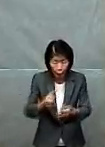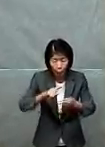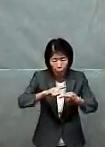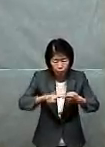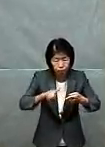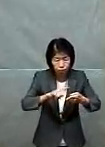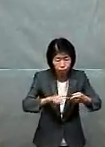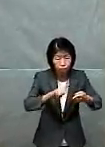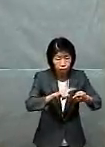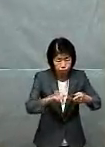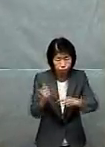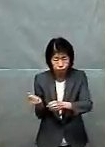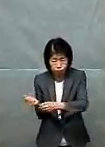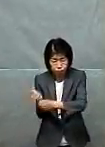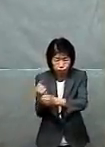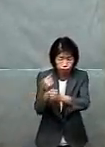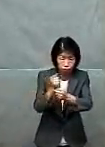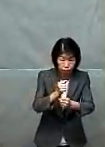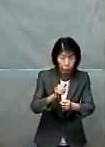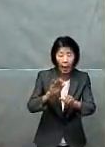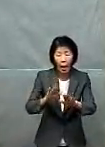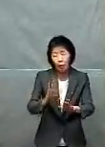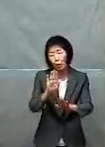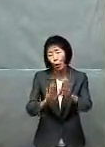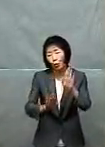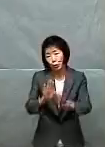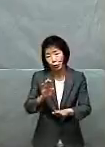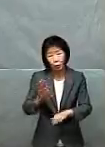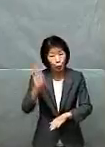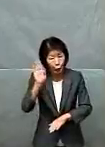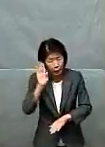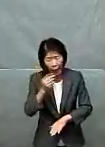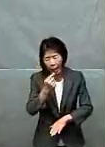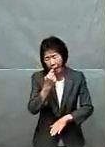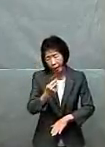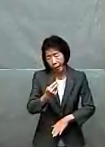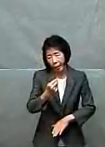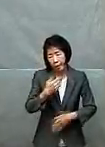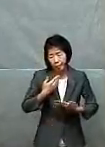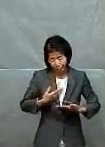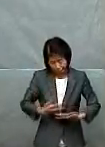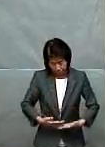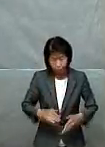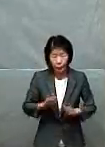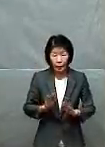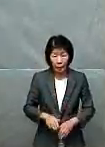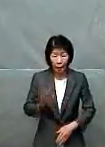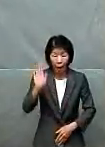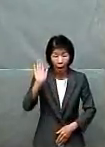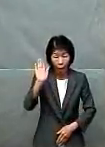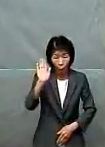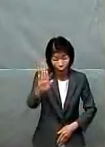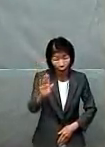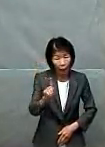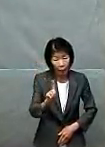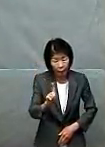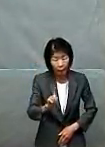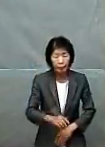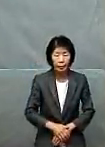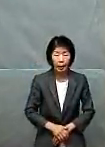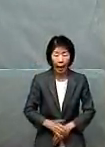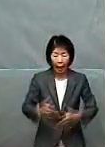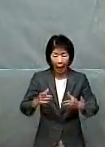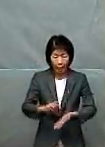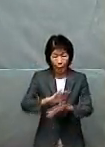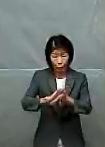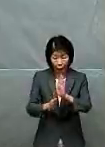んでいる様子がうかがえて、少し安堵しているところでございます。今後の支援につきましては、熊本